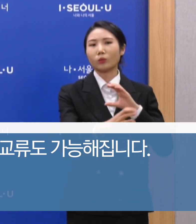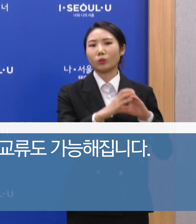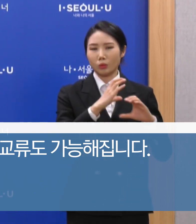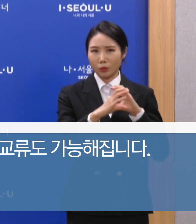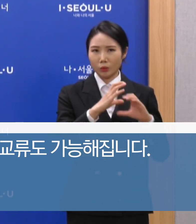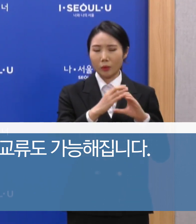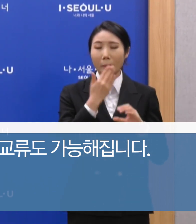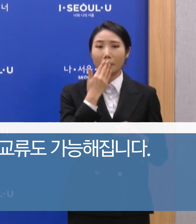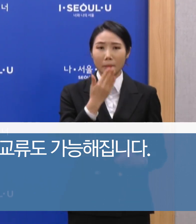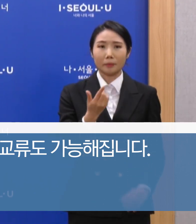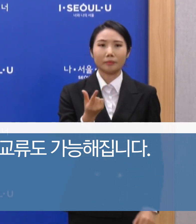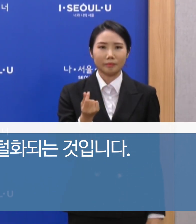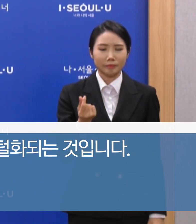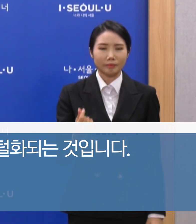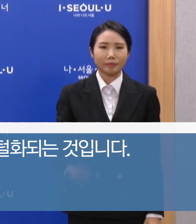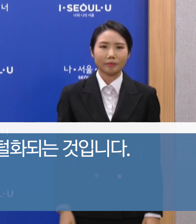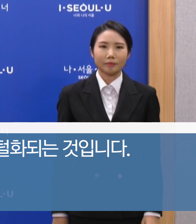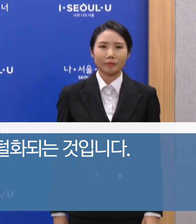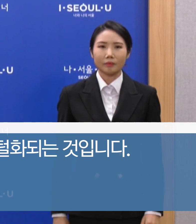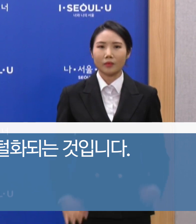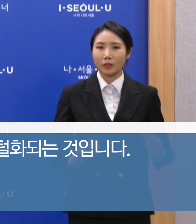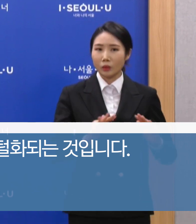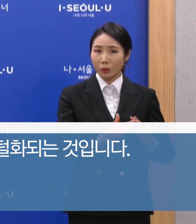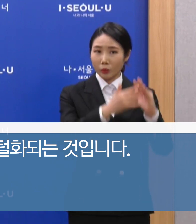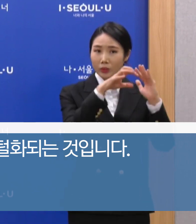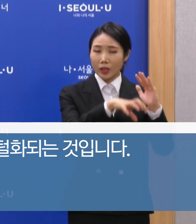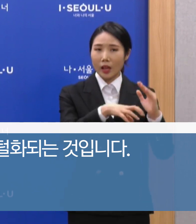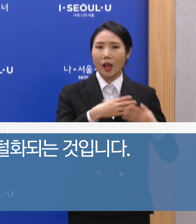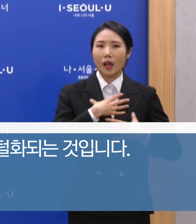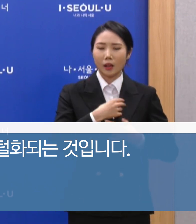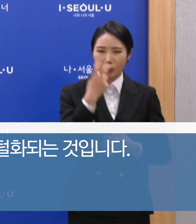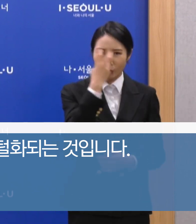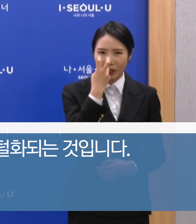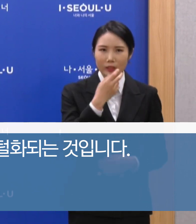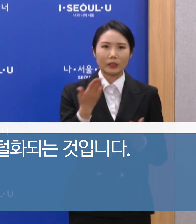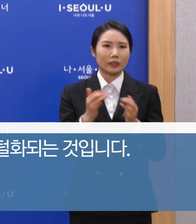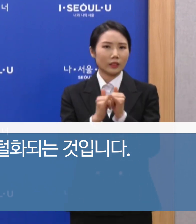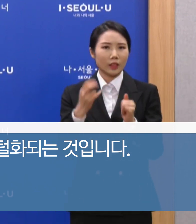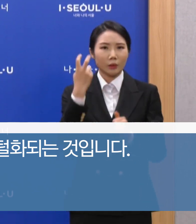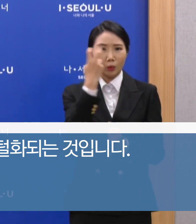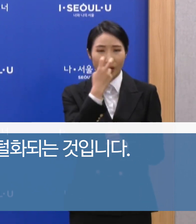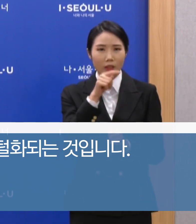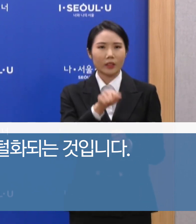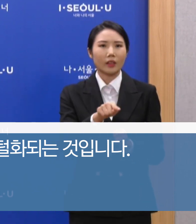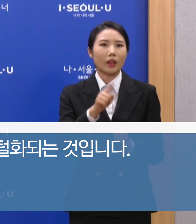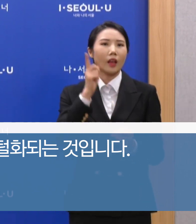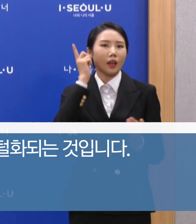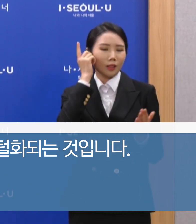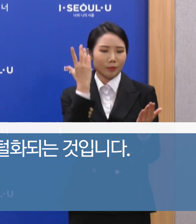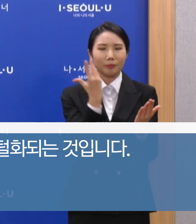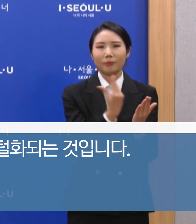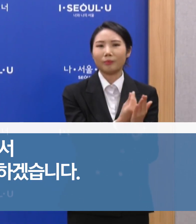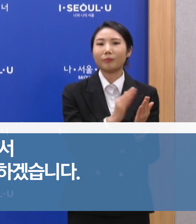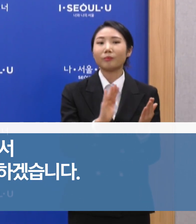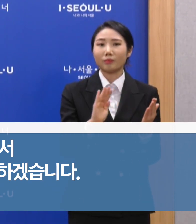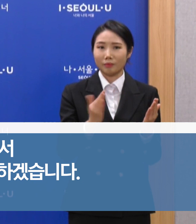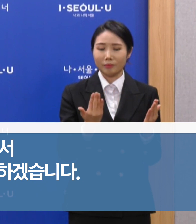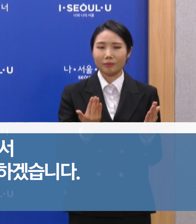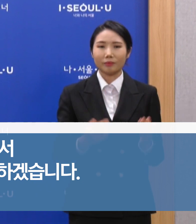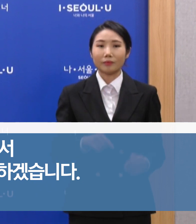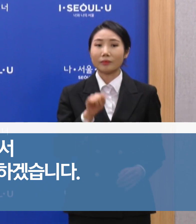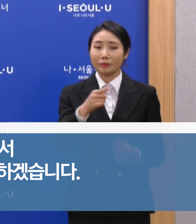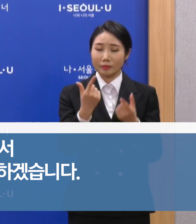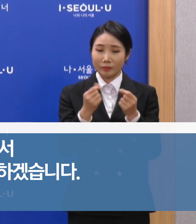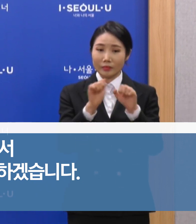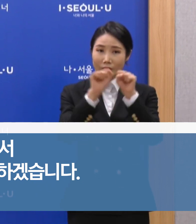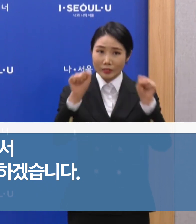교류도 가능해집니다. 공사장 안전관리와 이력관리가 디지털화되는 것입니다. 이